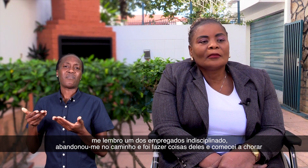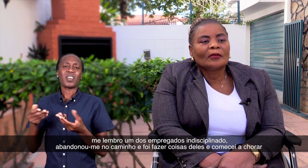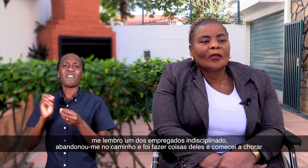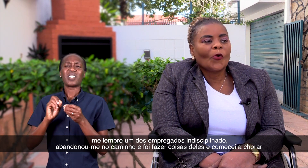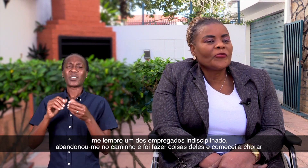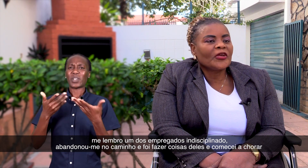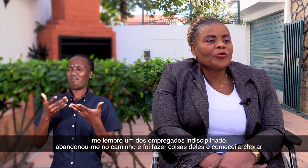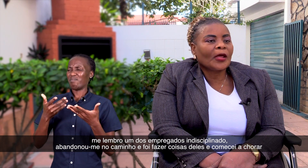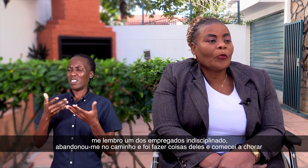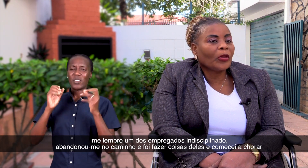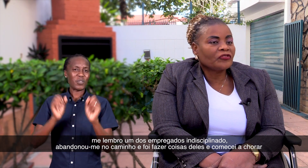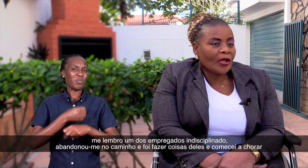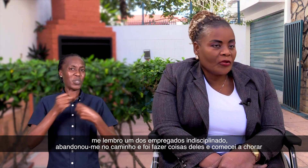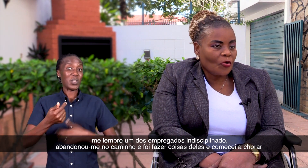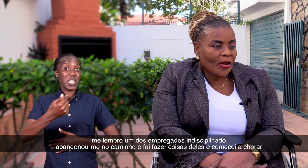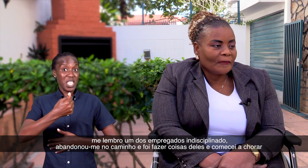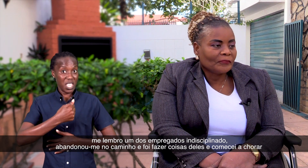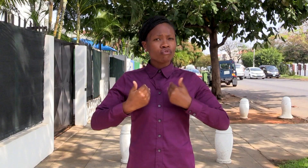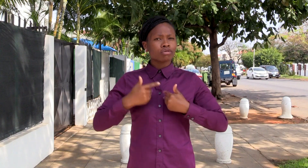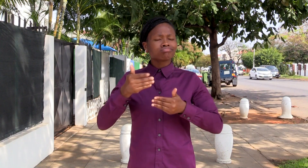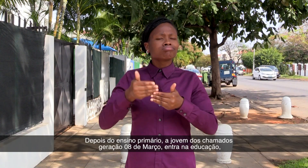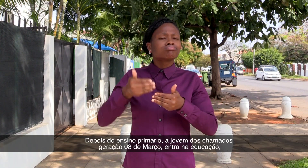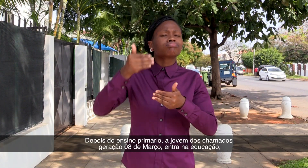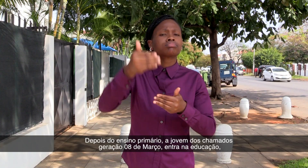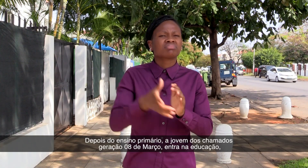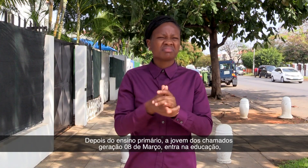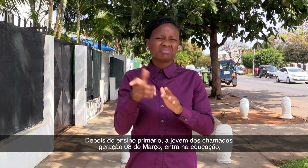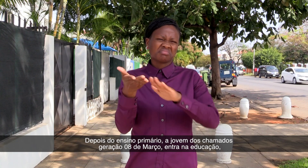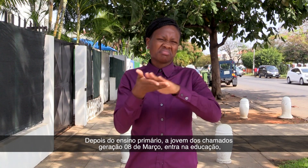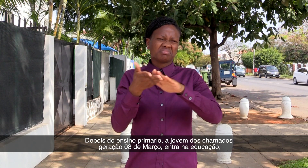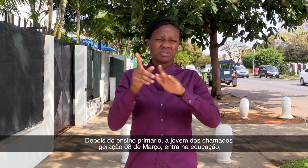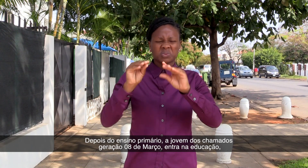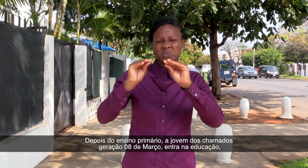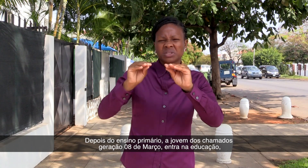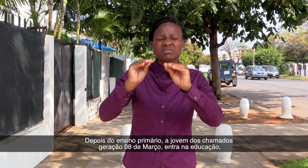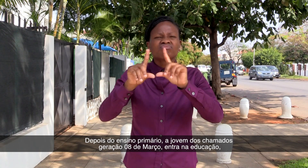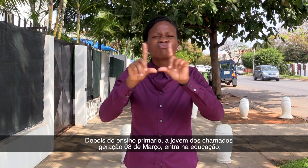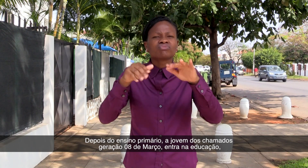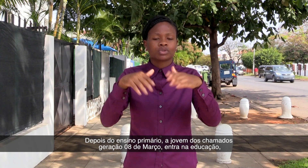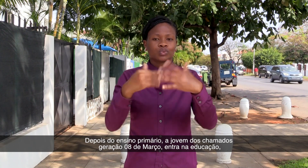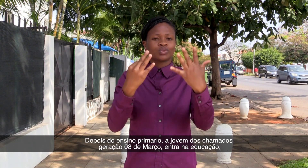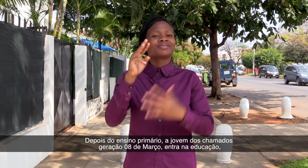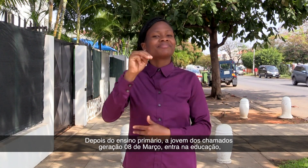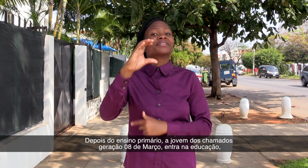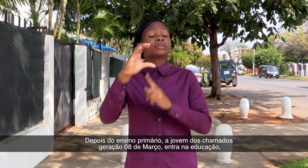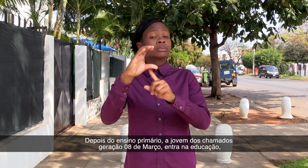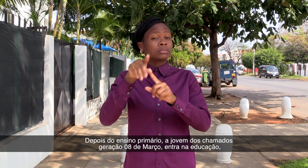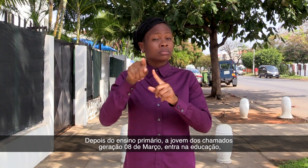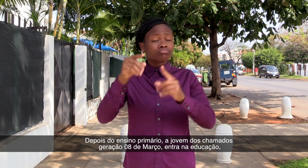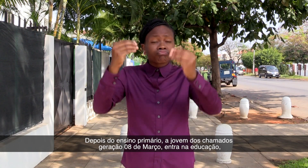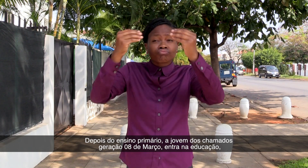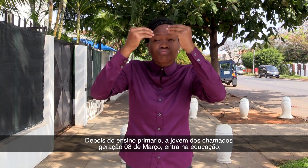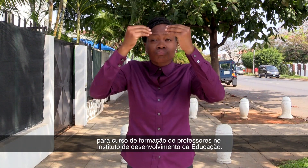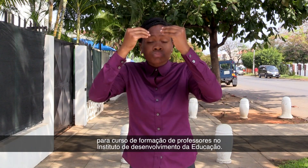ali. Eu comecei a chorar porque eu queria chegar na escola. Depois do ensino primário, a jovem da chamada Geração 8 de